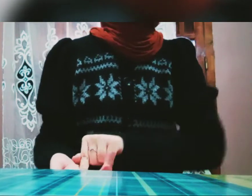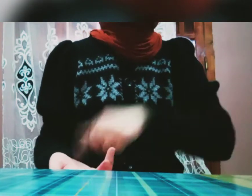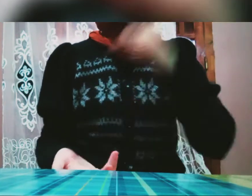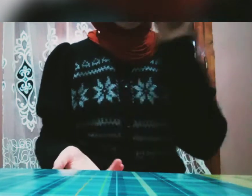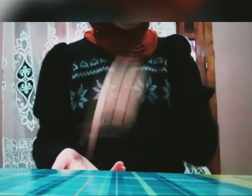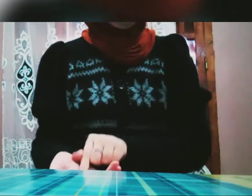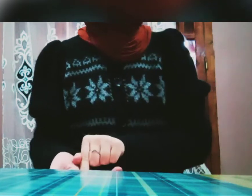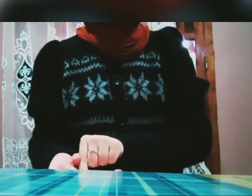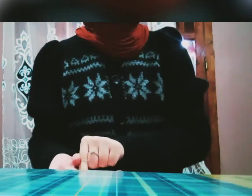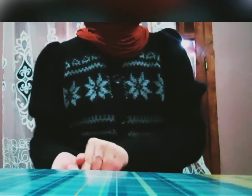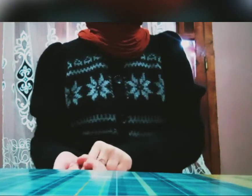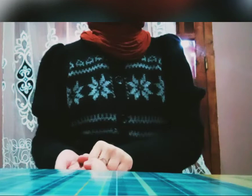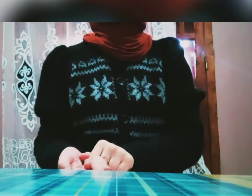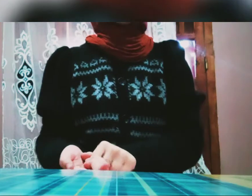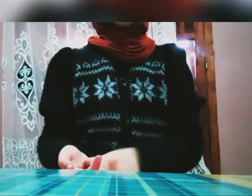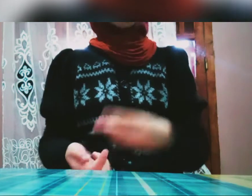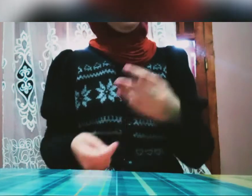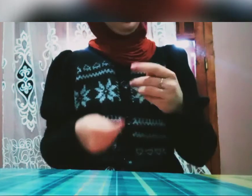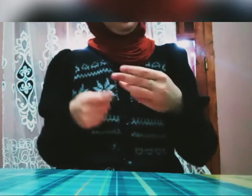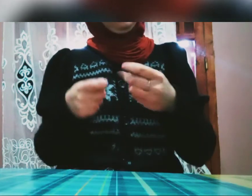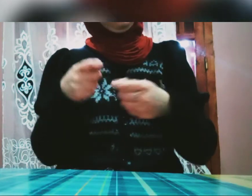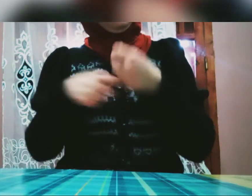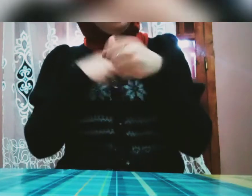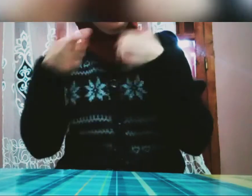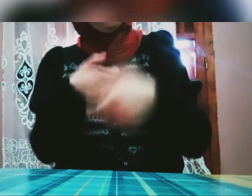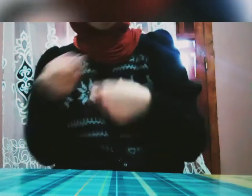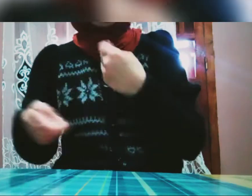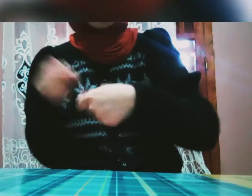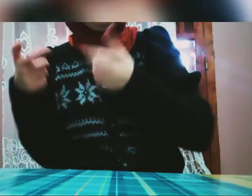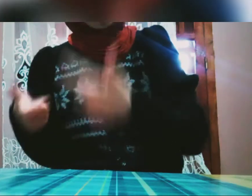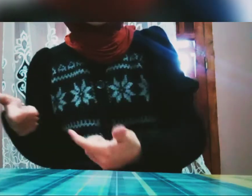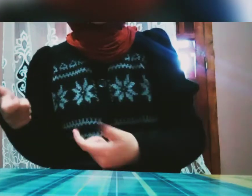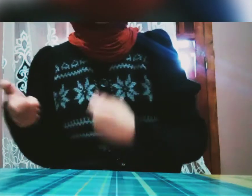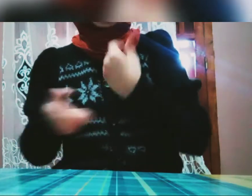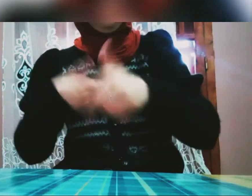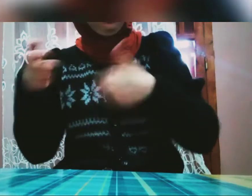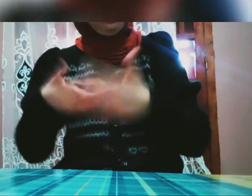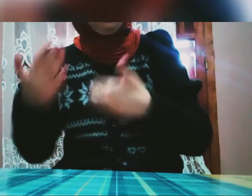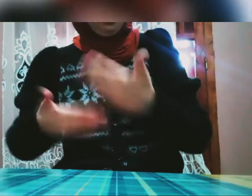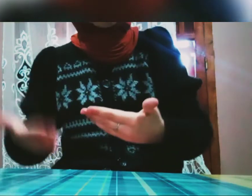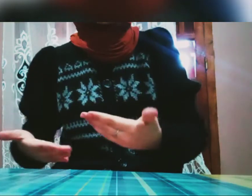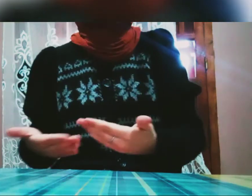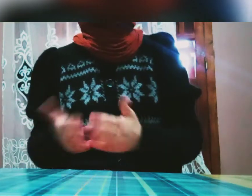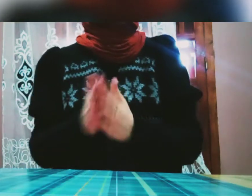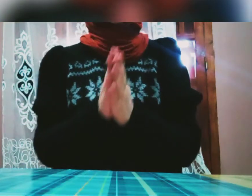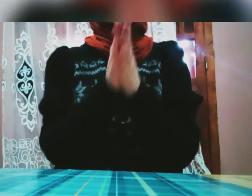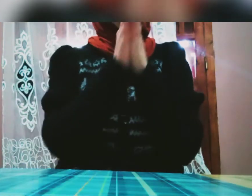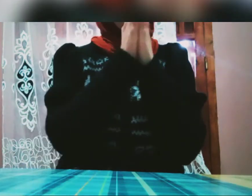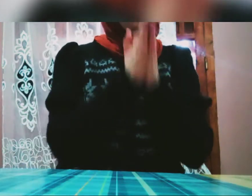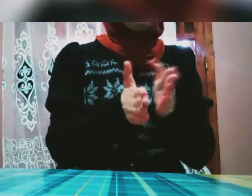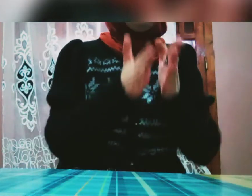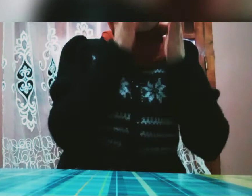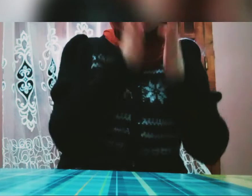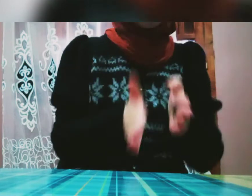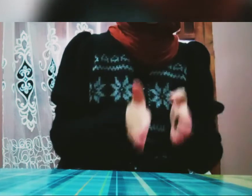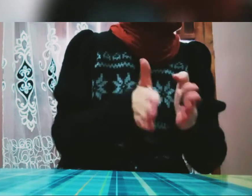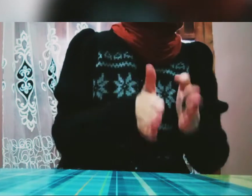اليوم بلي راح ندير هذيك الحاجه، يعني نسعى شويه في المشروع تاعي، يعني نخدم شويه فيه، نكون فعلا عند